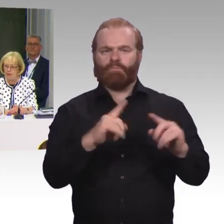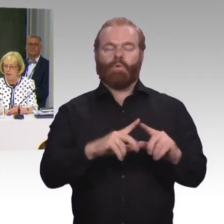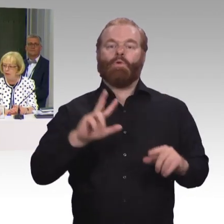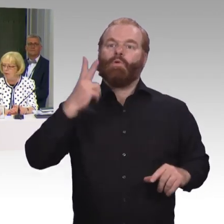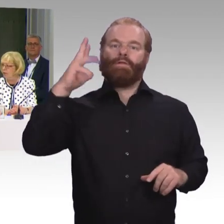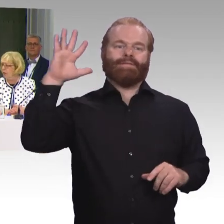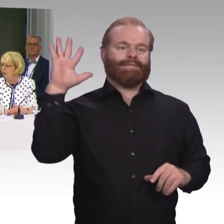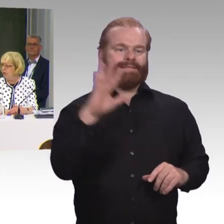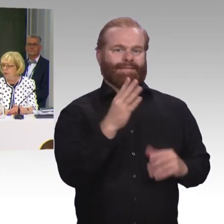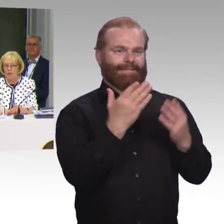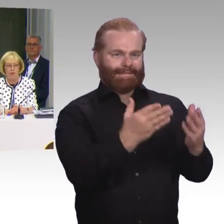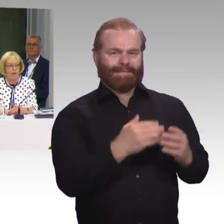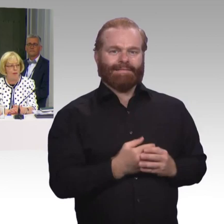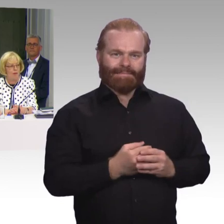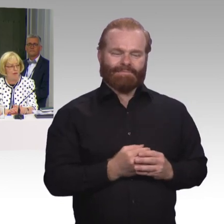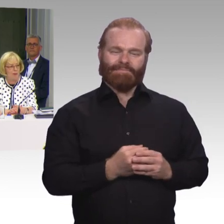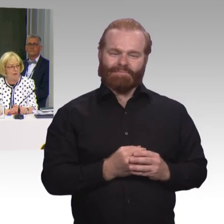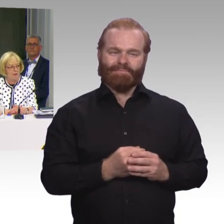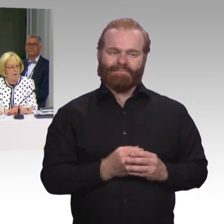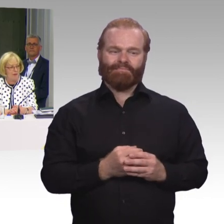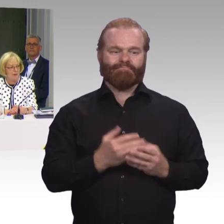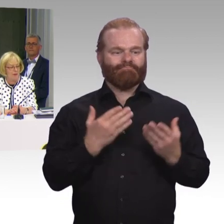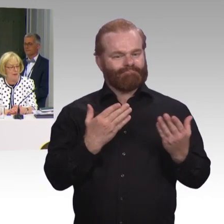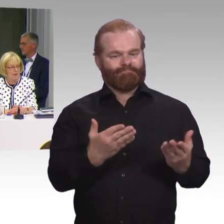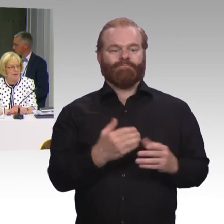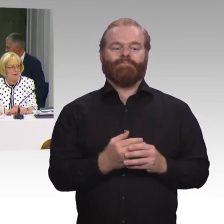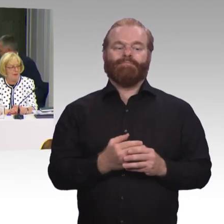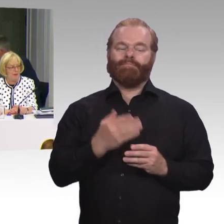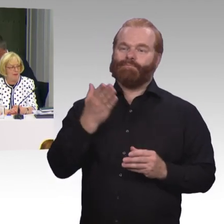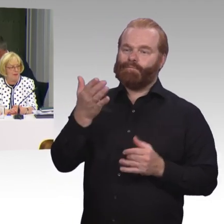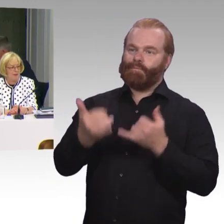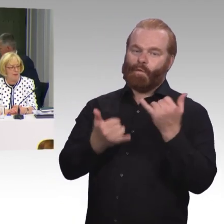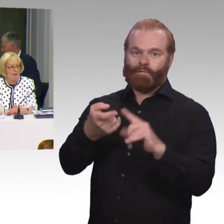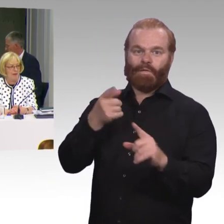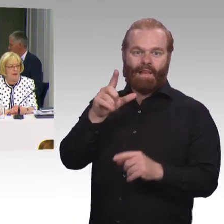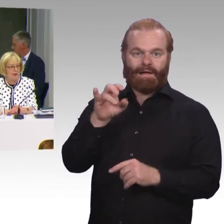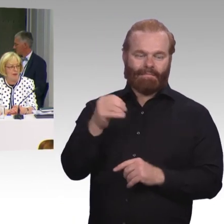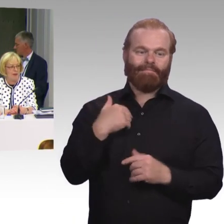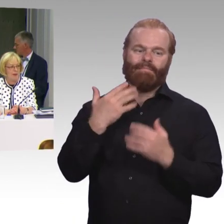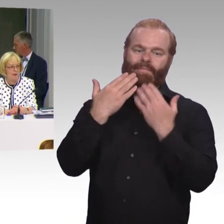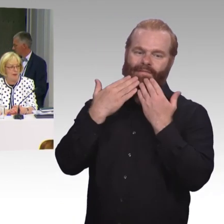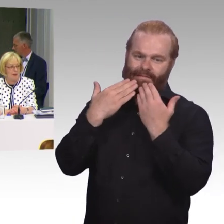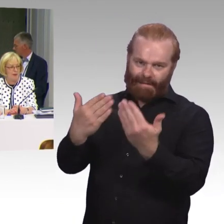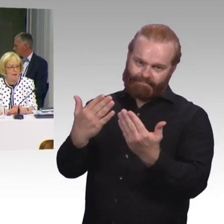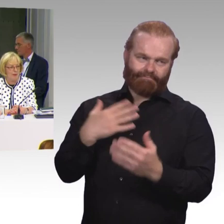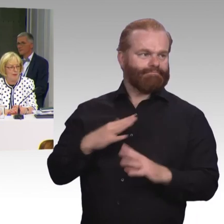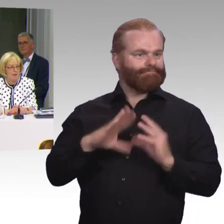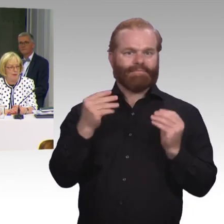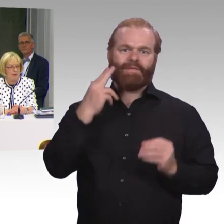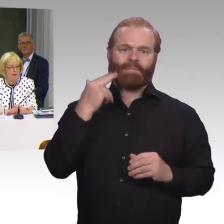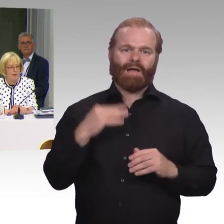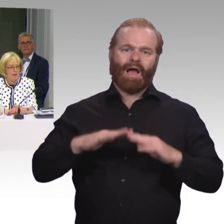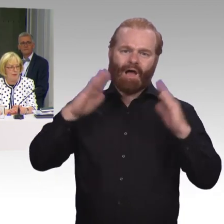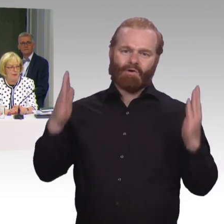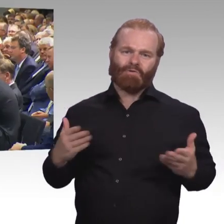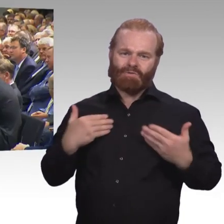Ihnen, sehr geehrte Frau Dr. von der Leyen, danke ich im Namen des ganzen Hauses für Ihre Tätigkeit als Abgeordnete und